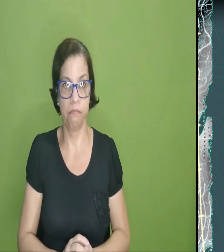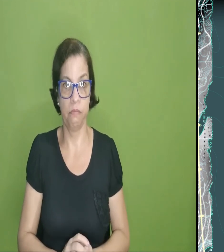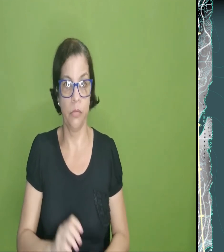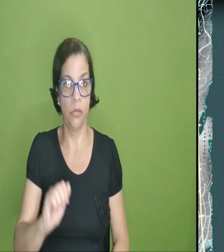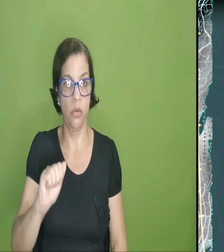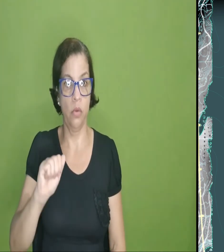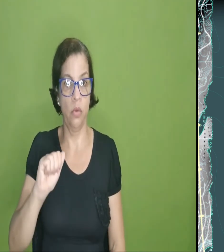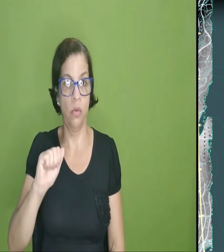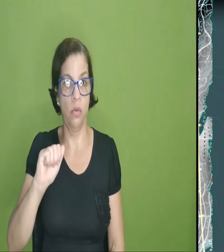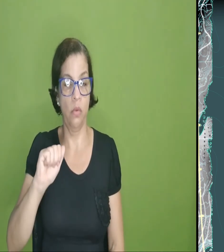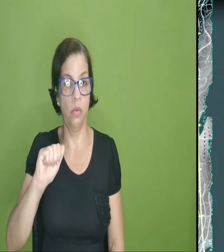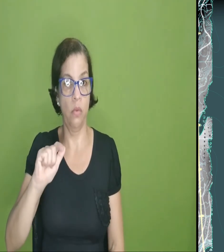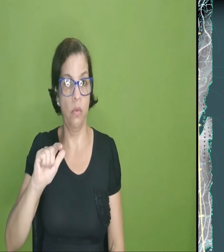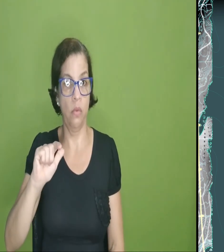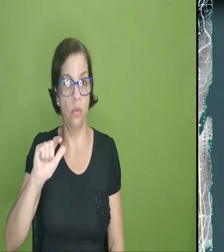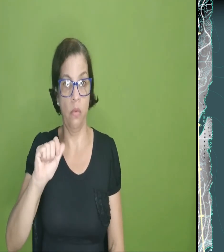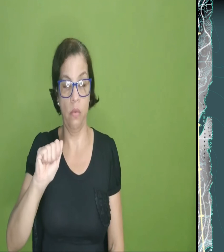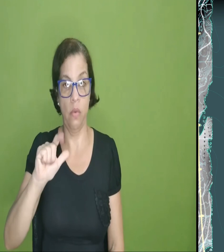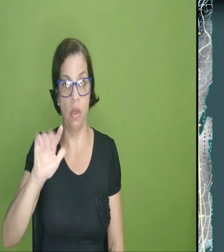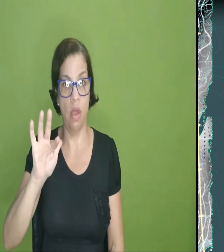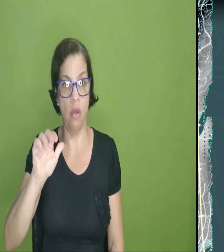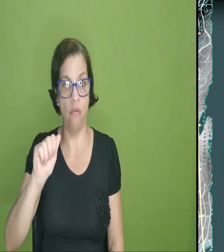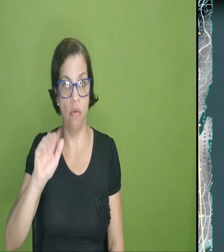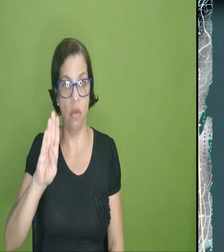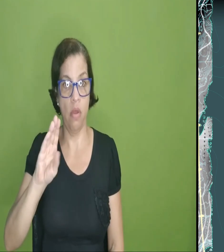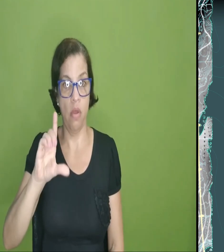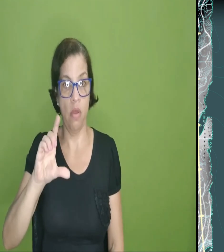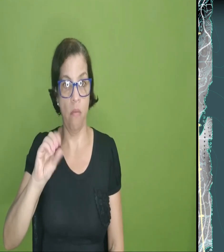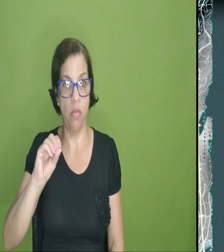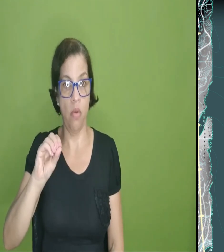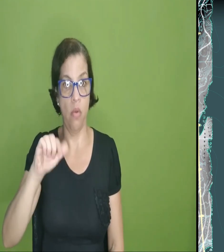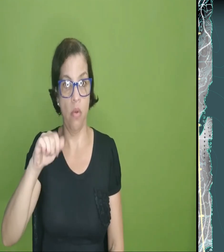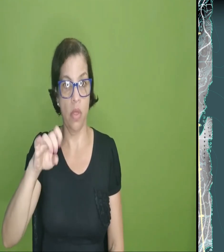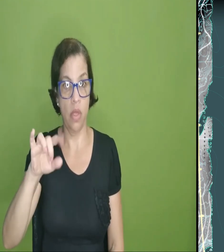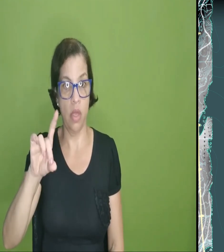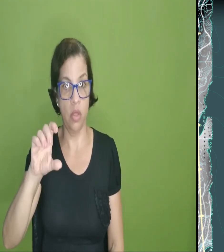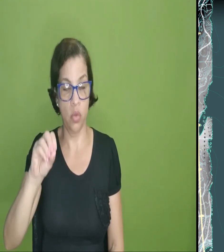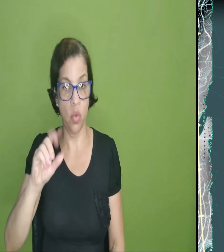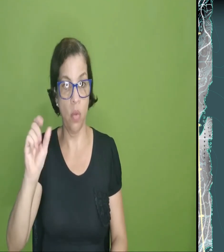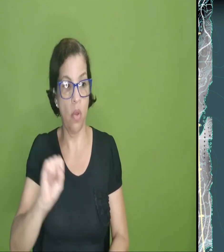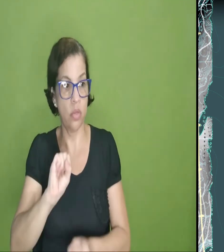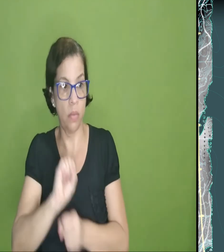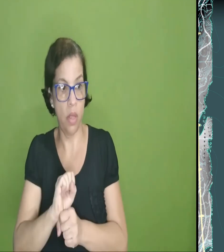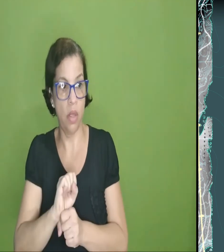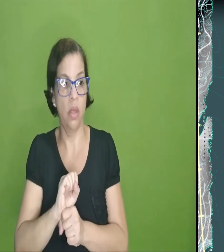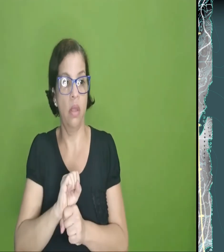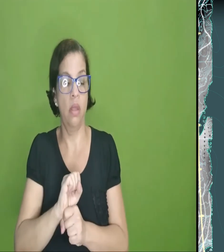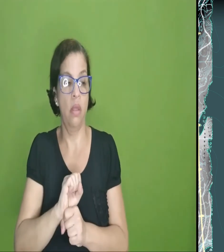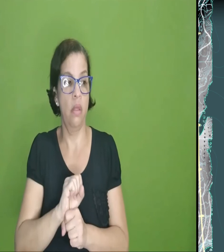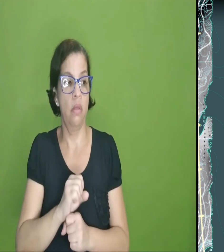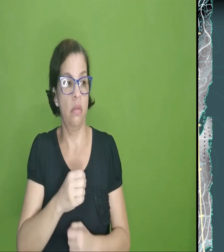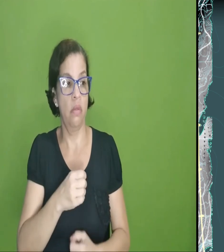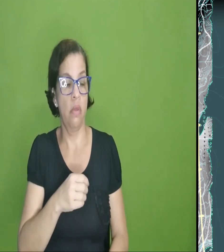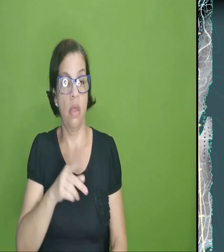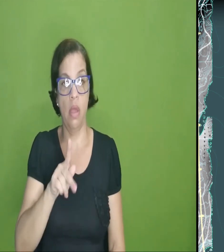no tratamento da hipertensão arterial sistêmica, a doxazosina e a terazosina, usadas